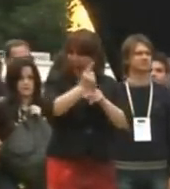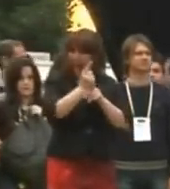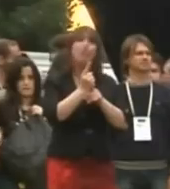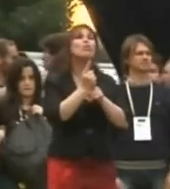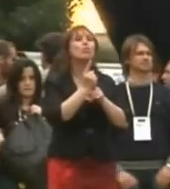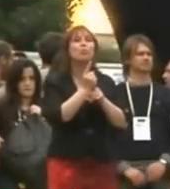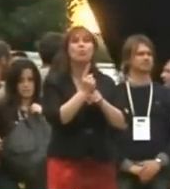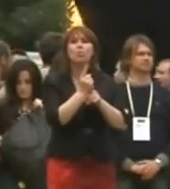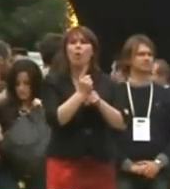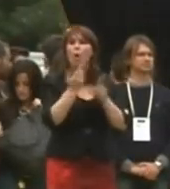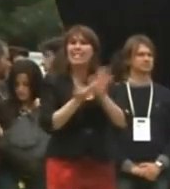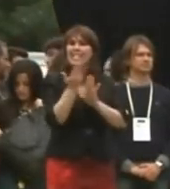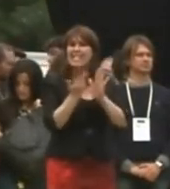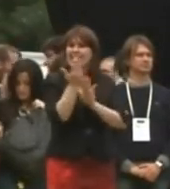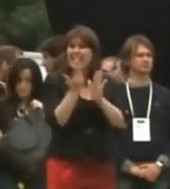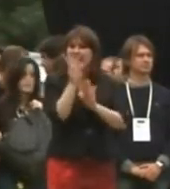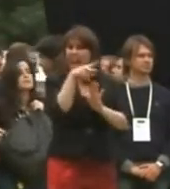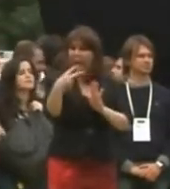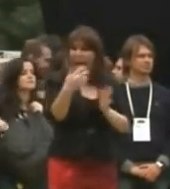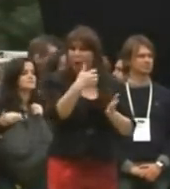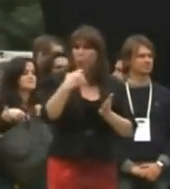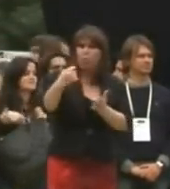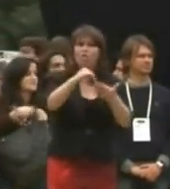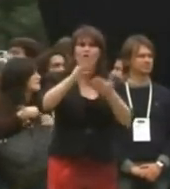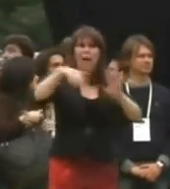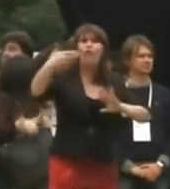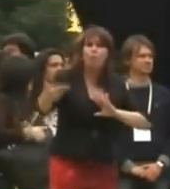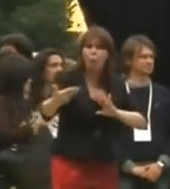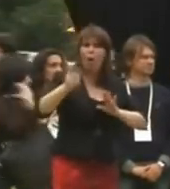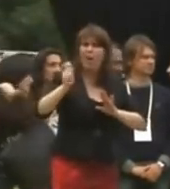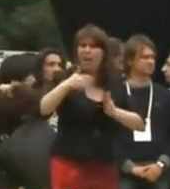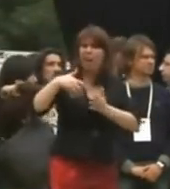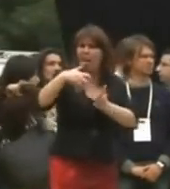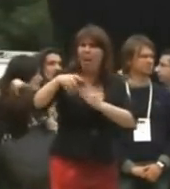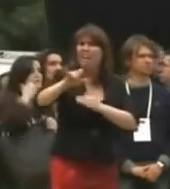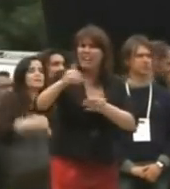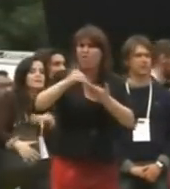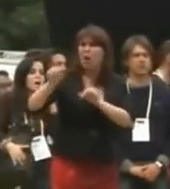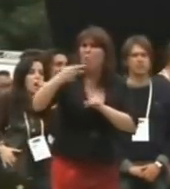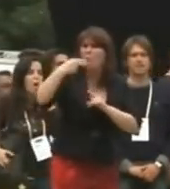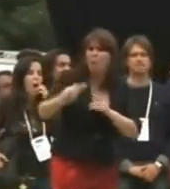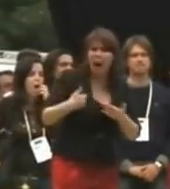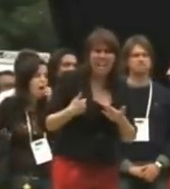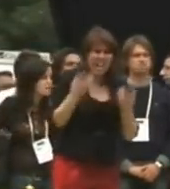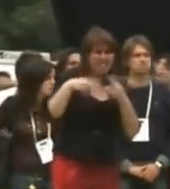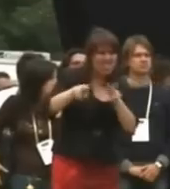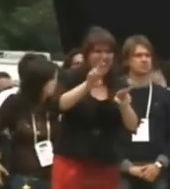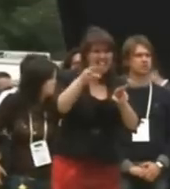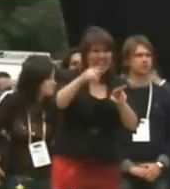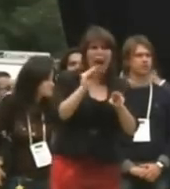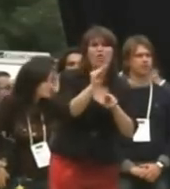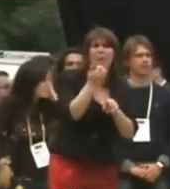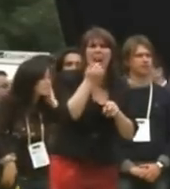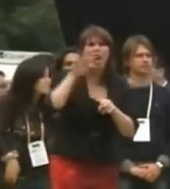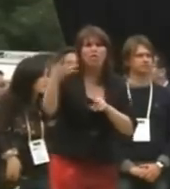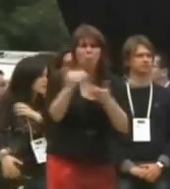fuori a lavorare a società che non si capisce chi sono. Abbiamo chiesto, abbiamo la vigilanza RAI, chi sono le